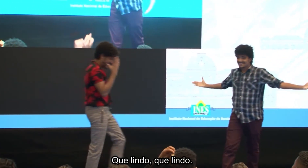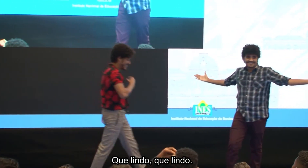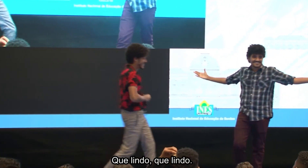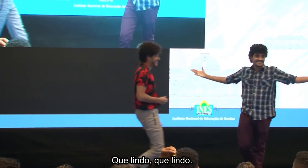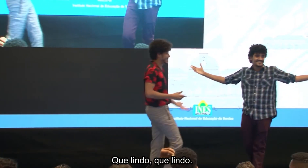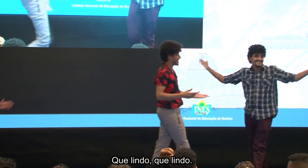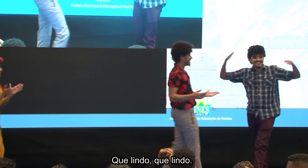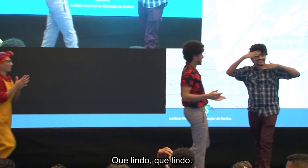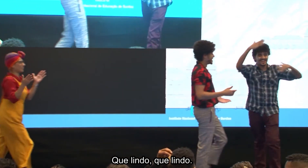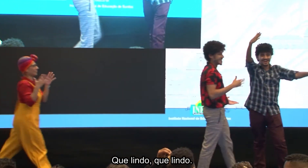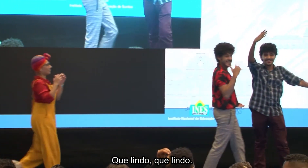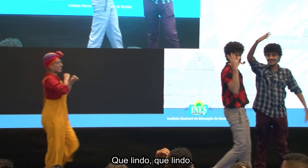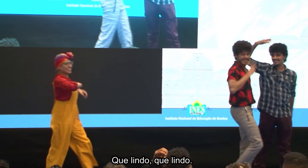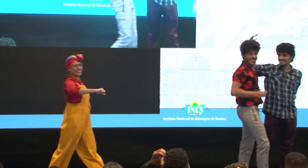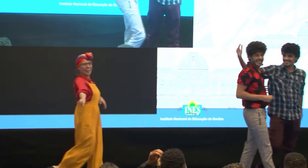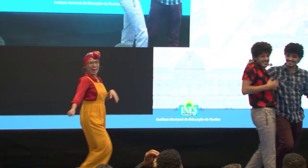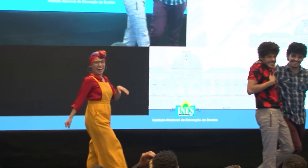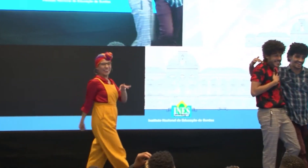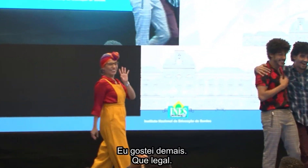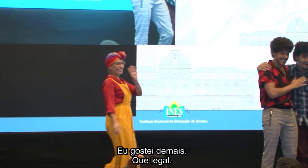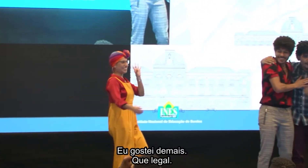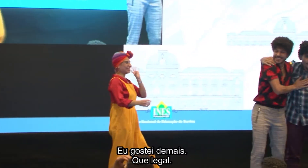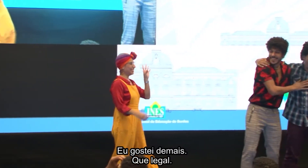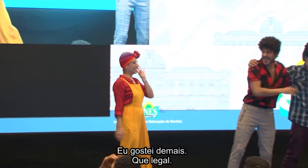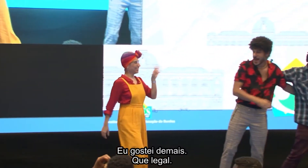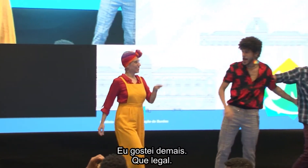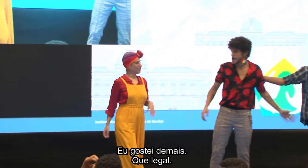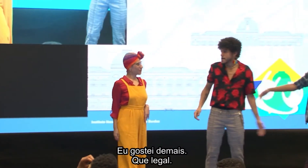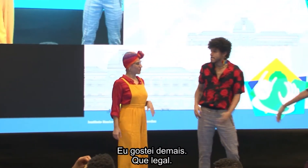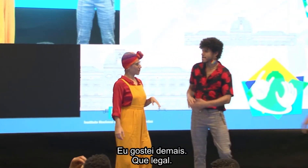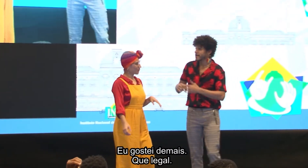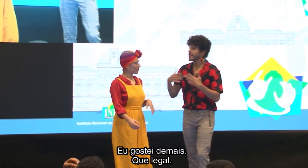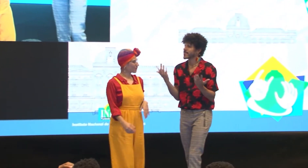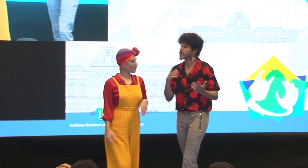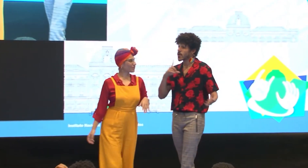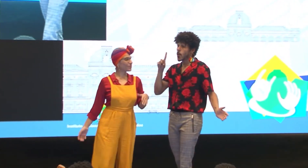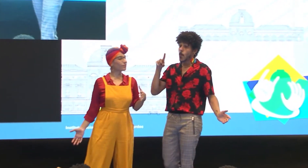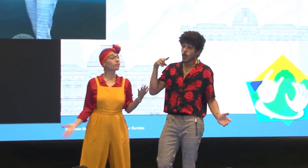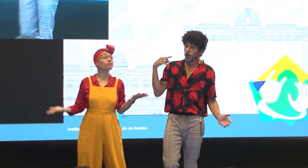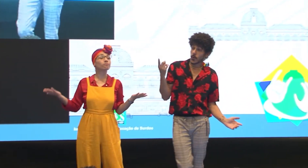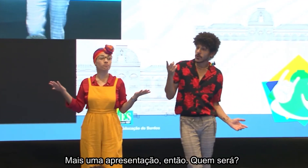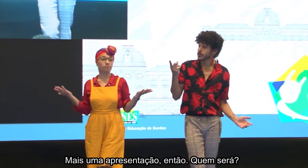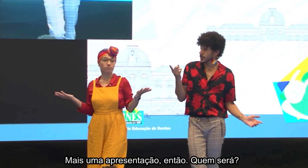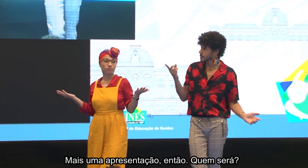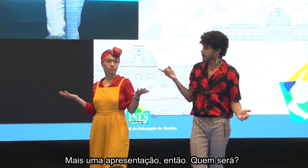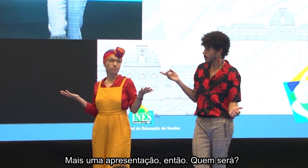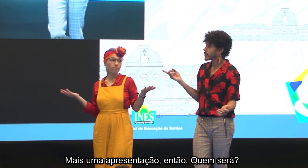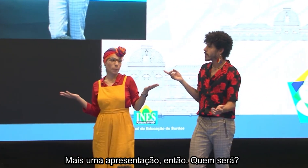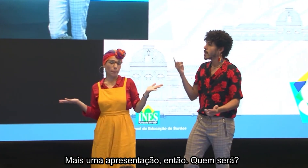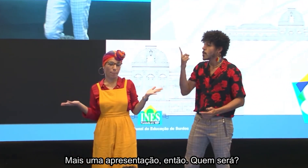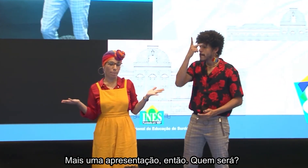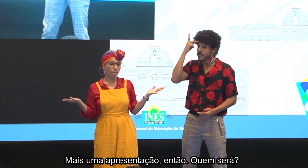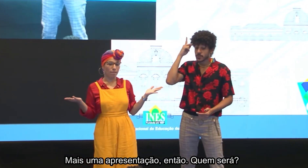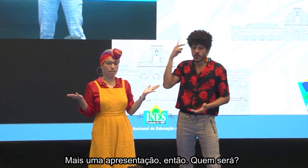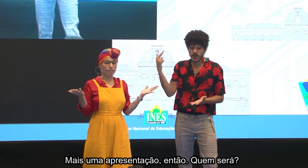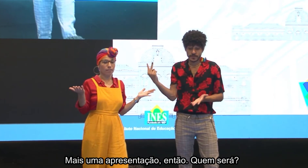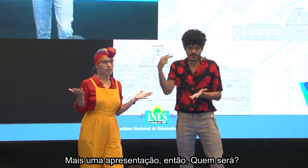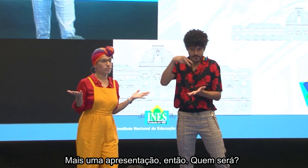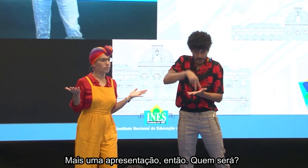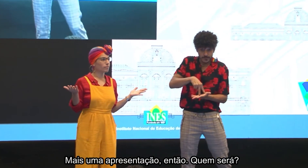Que lindo, que lindo! Que legal! Eu gostei demais! E mais uma apresentação, então. Quem